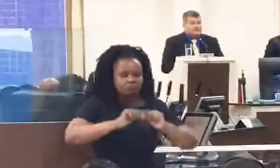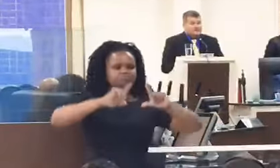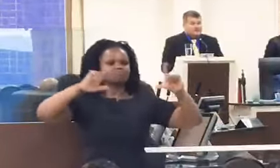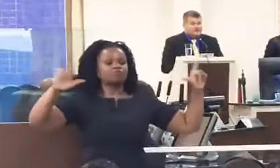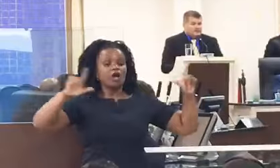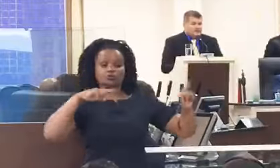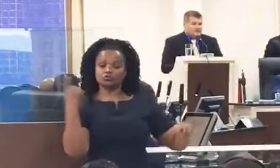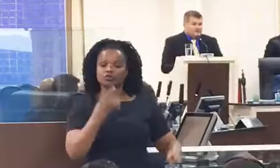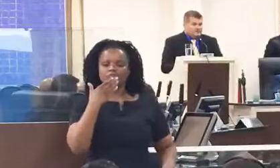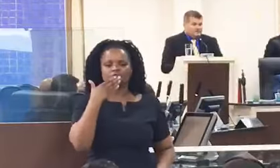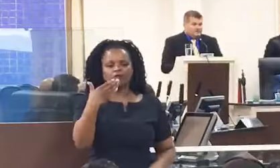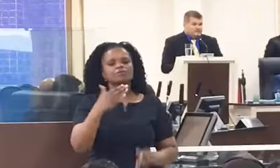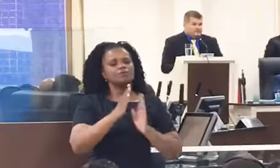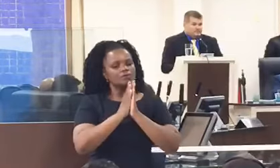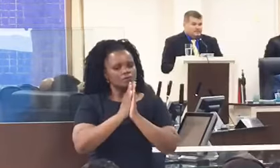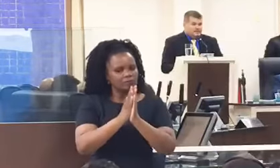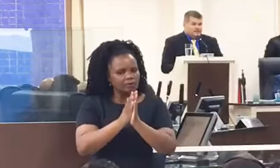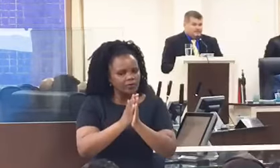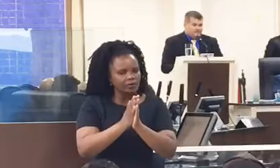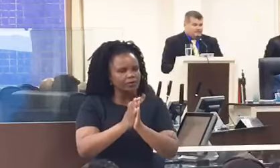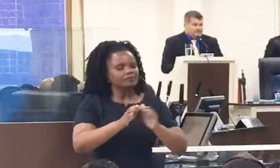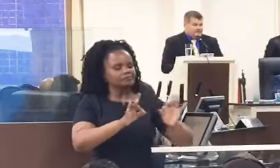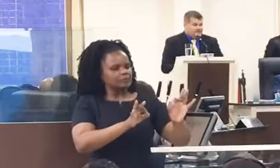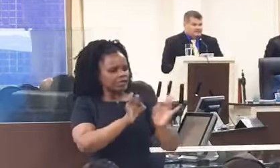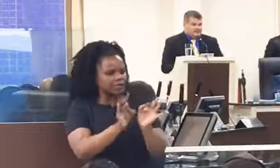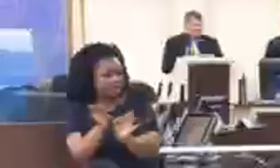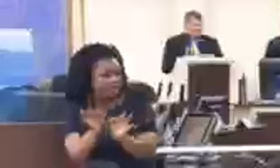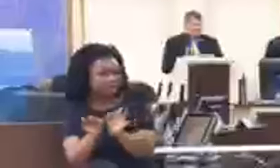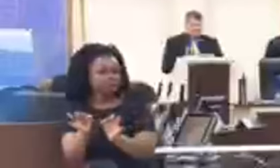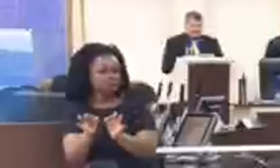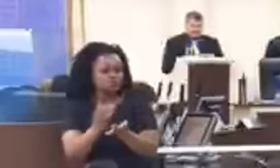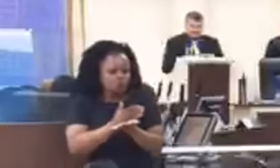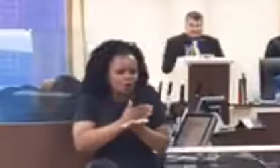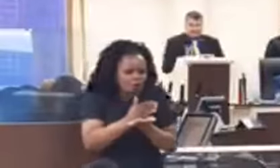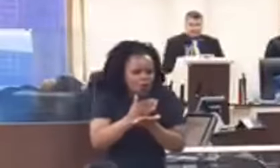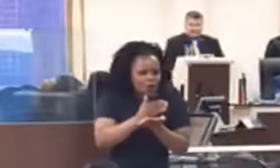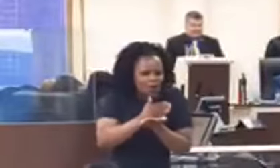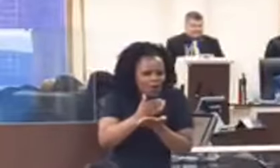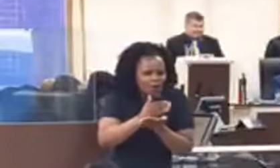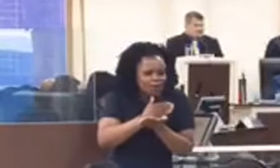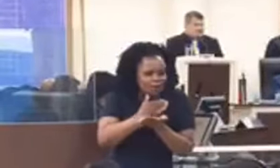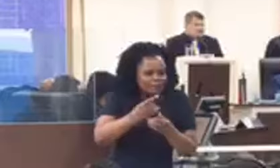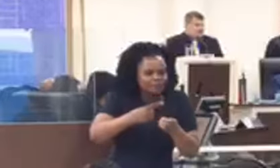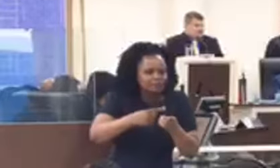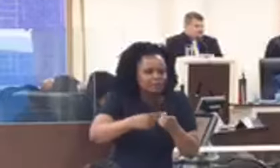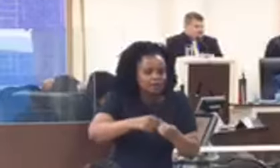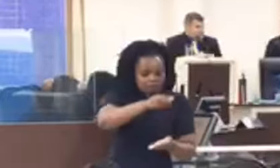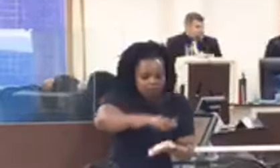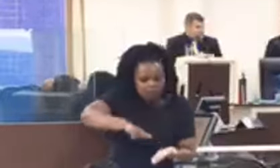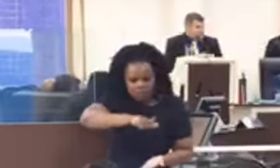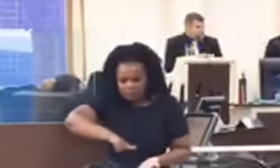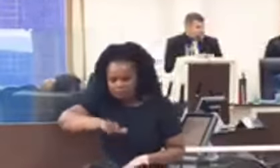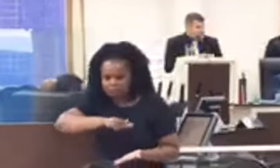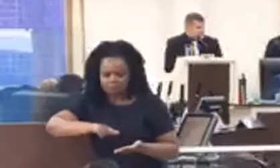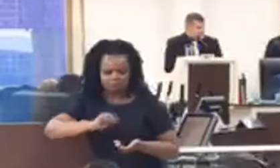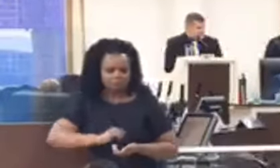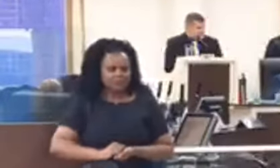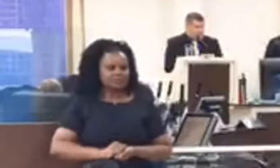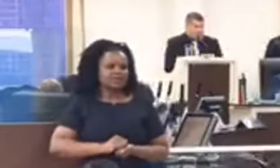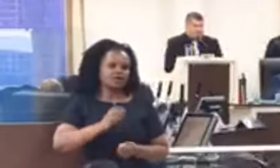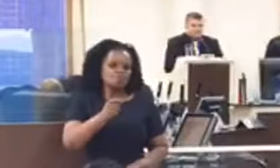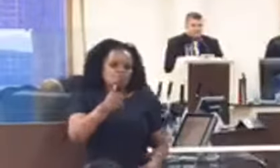cobrado do DENIT também a parte de infraestrutura, de recape da entrada da cidade, da sinalização, da limpeza, e nós teremos